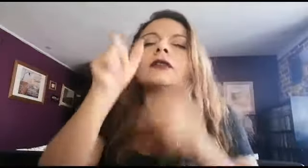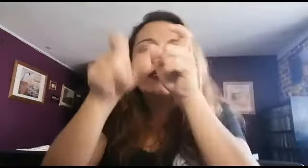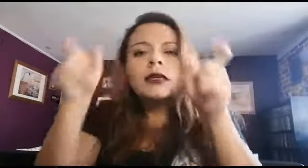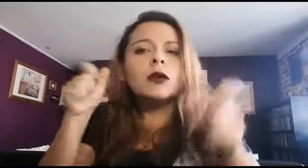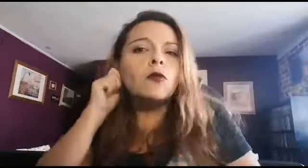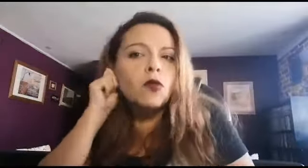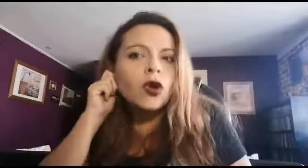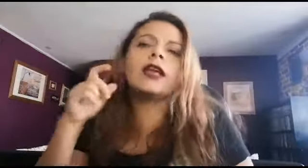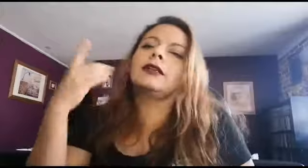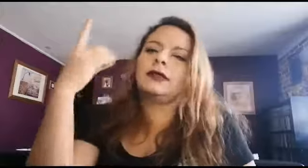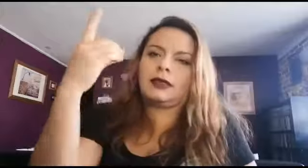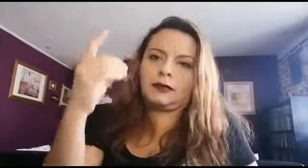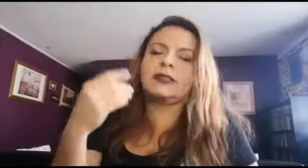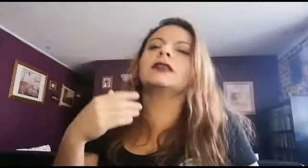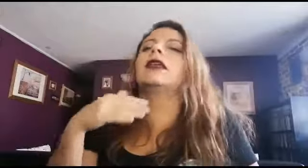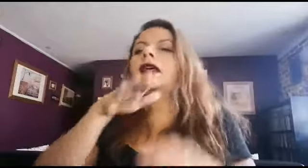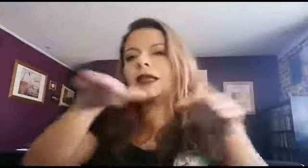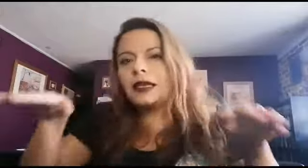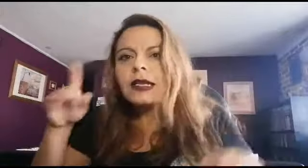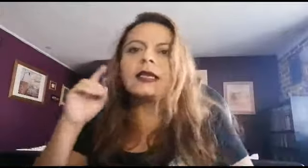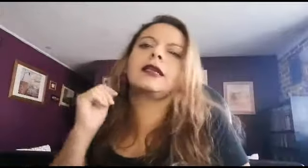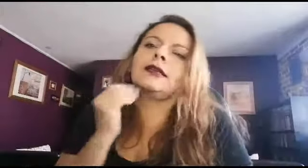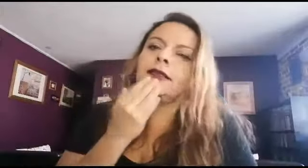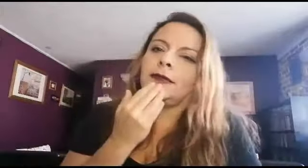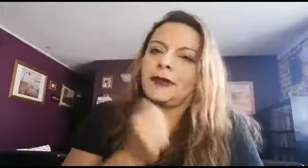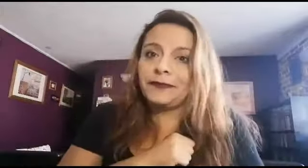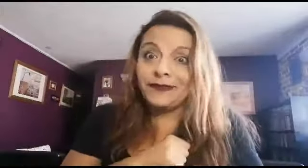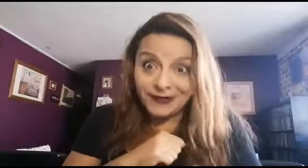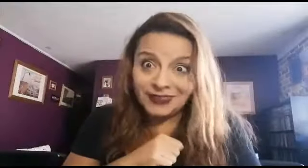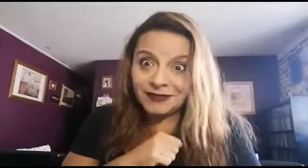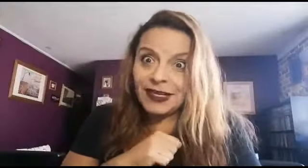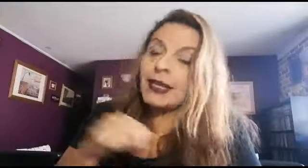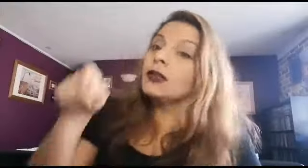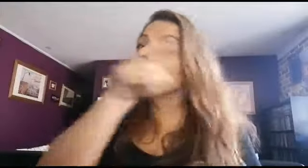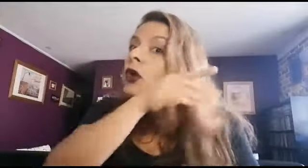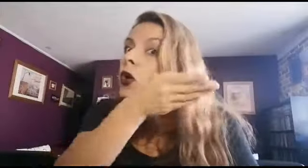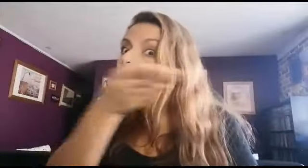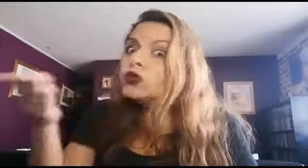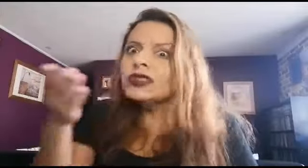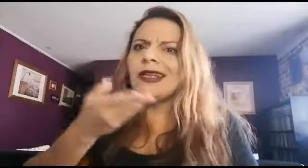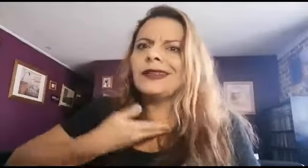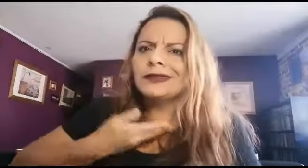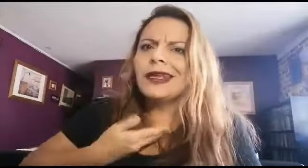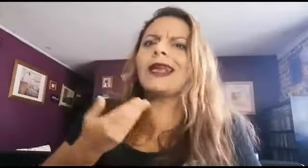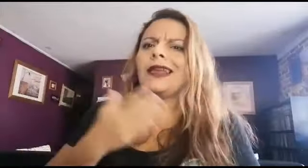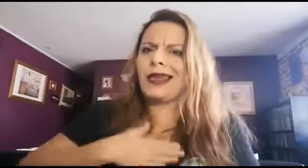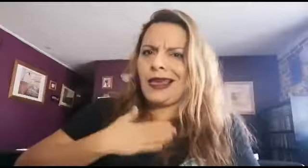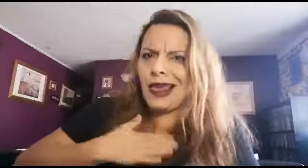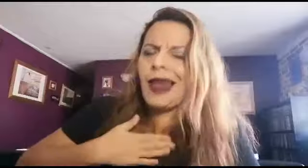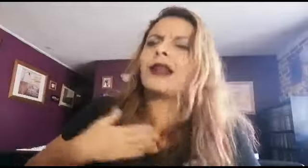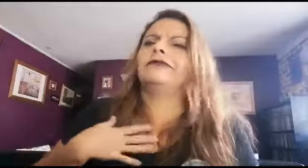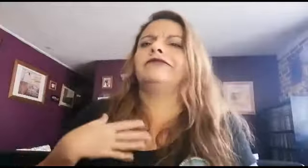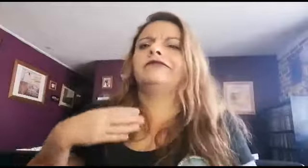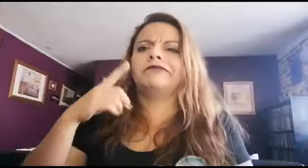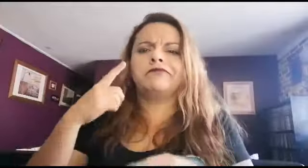para las mujeres sordas y también para las mujeres con discapacidad para las niñas con discapacidad también ustedes tienen